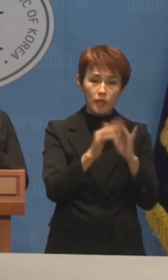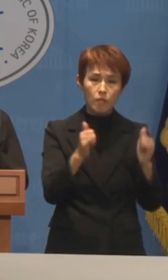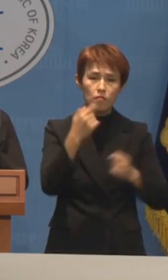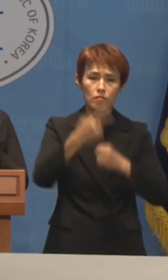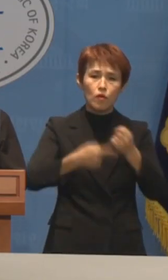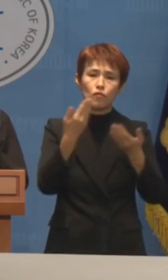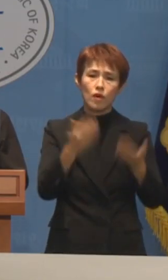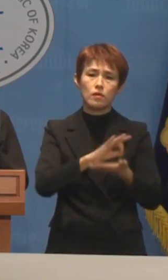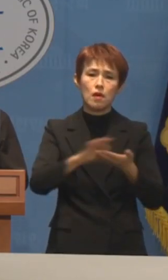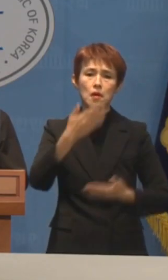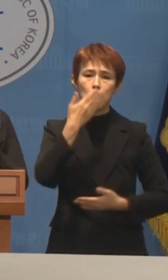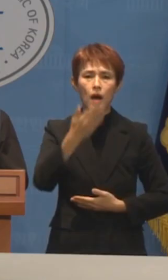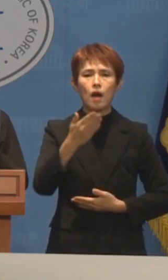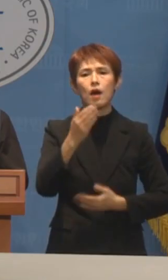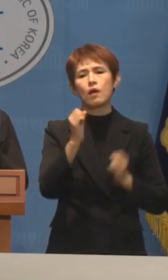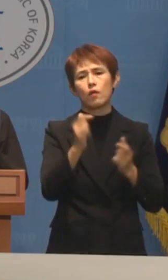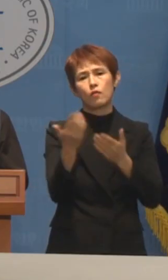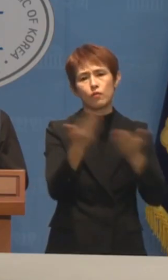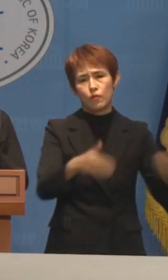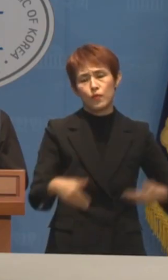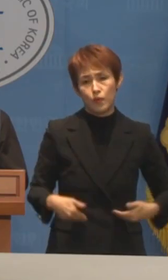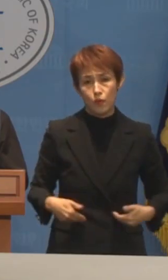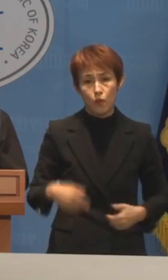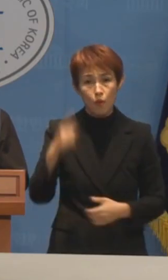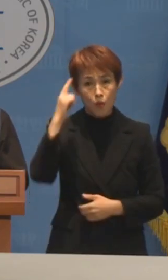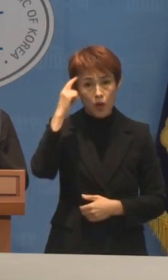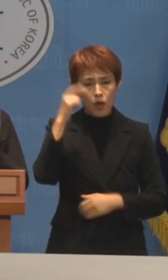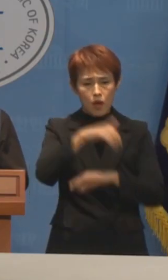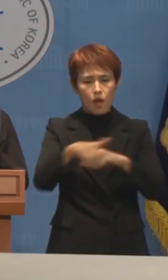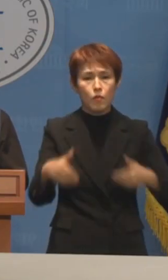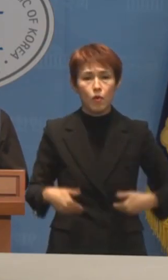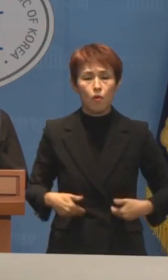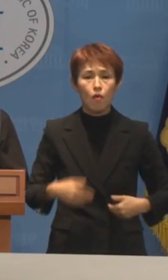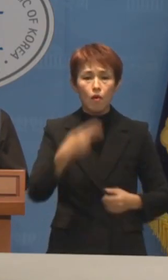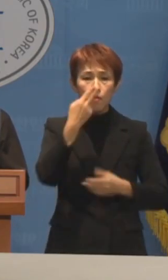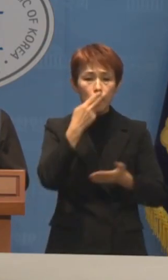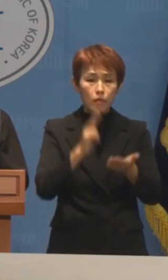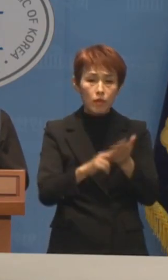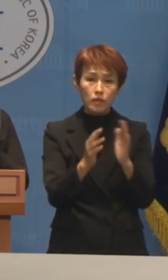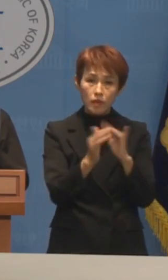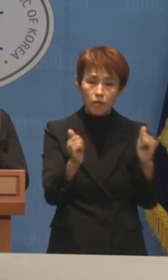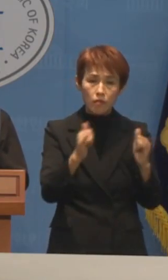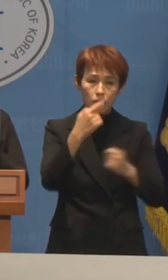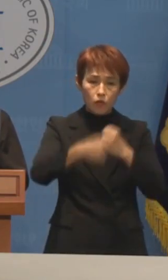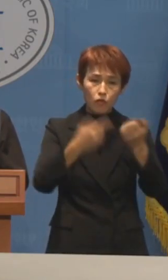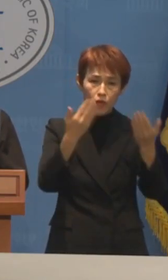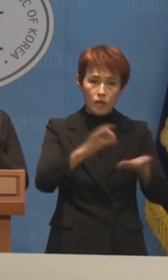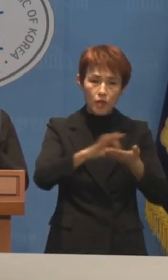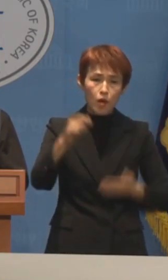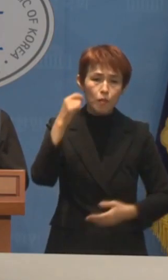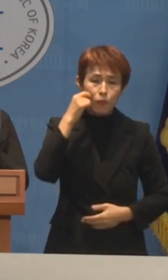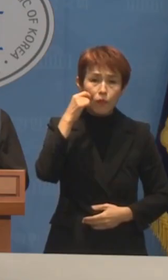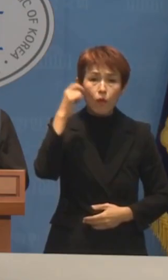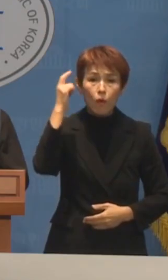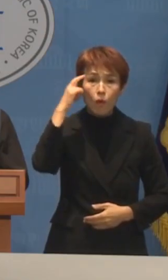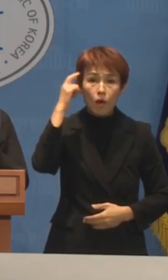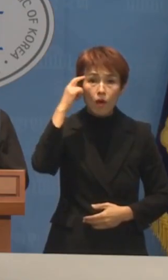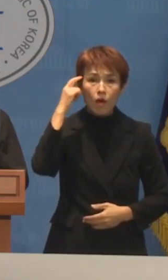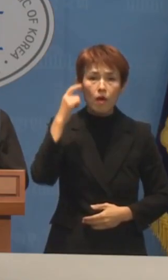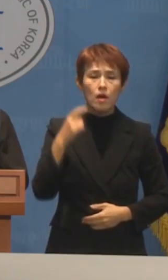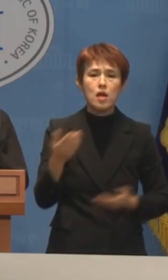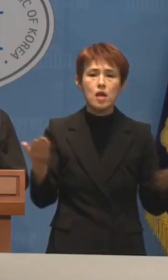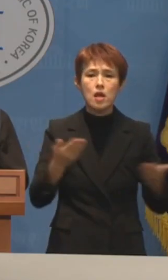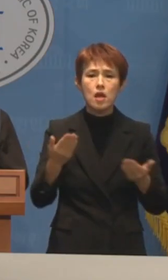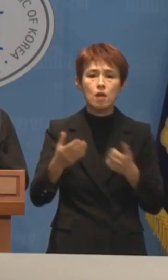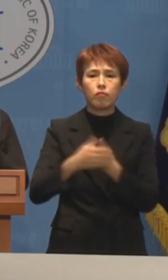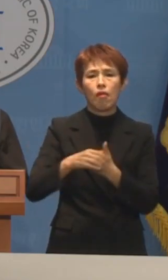하는 근본적인 대책이 필요합니다. 왜냐하면 집배원이 연가를 사용할 수 없는 주된 이유가 잦은 겸배의